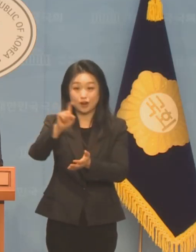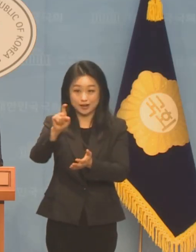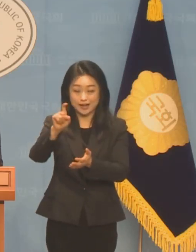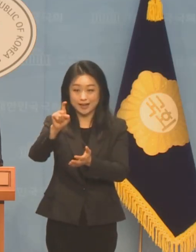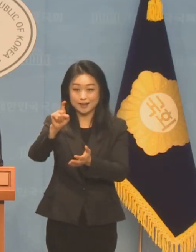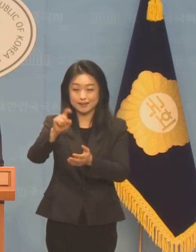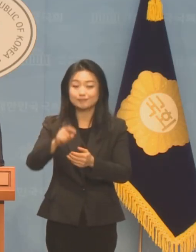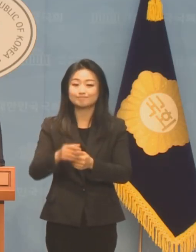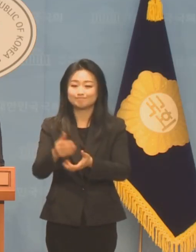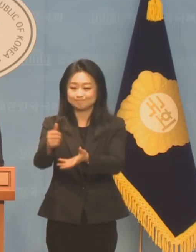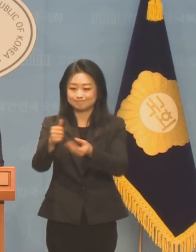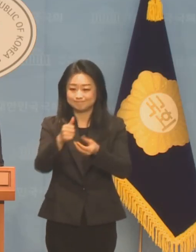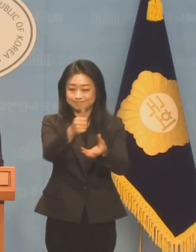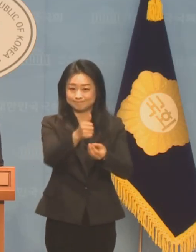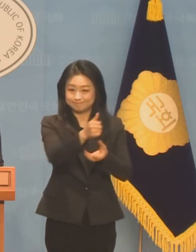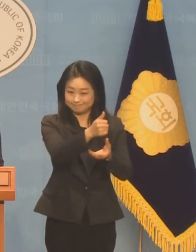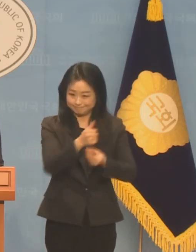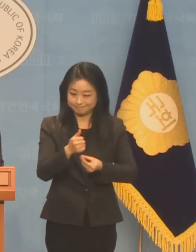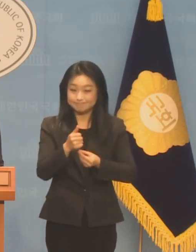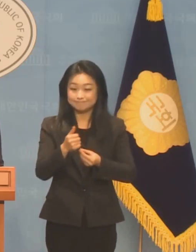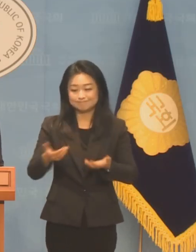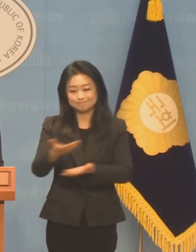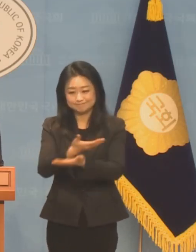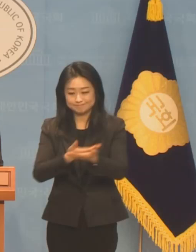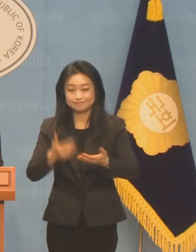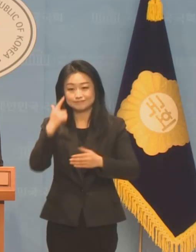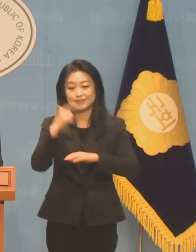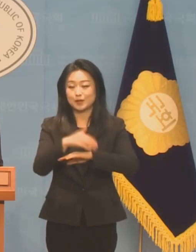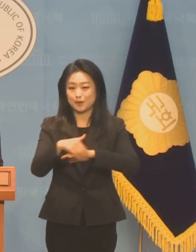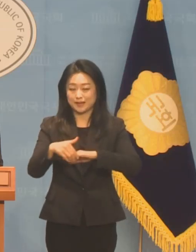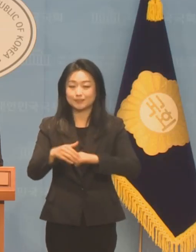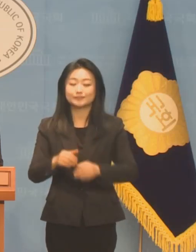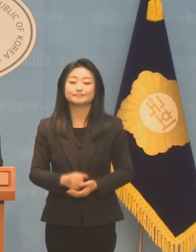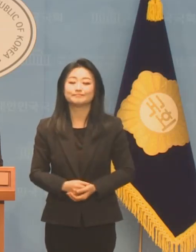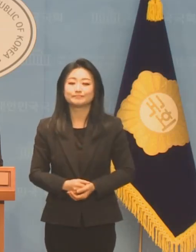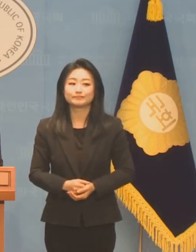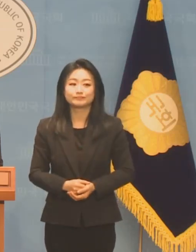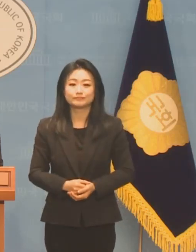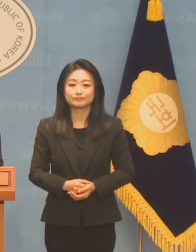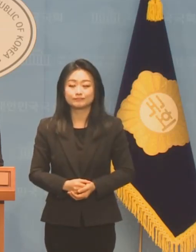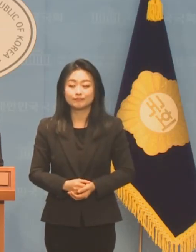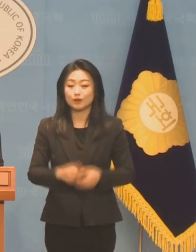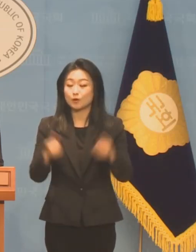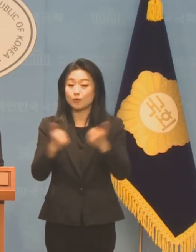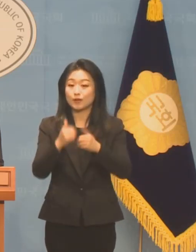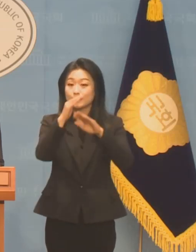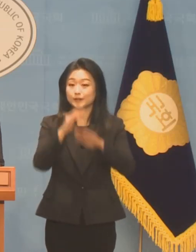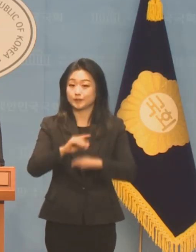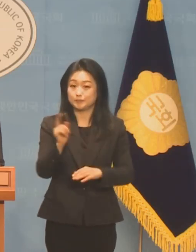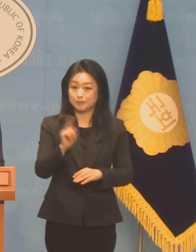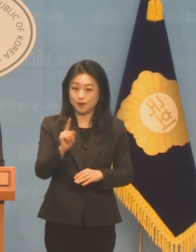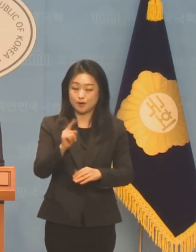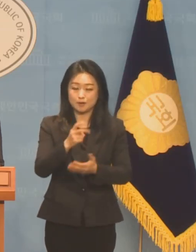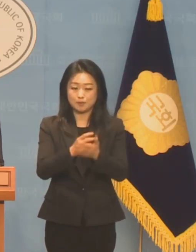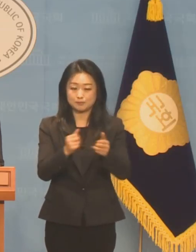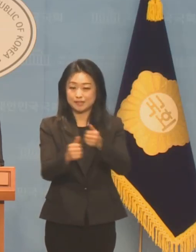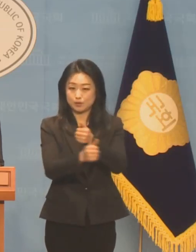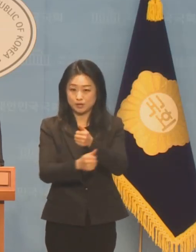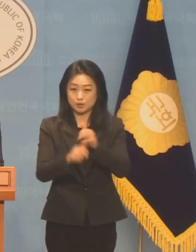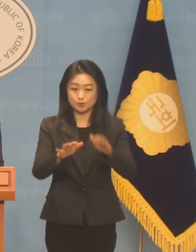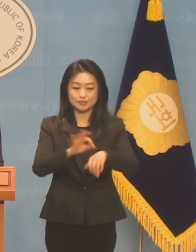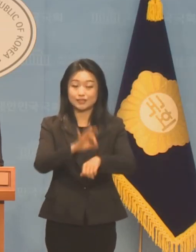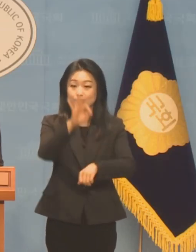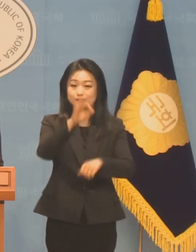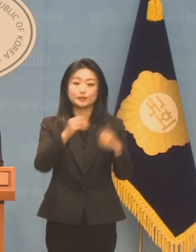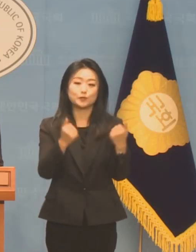초청으로 오찬을 주최할 예정입니다. 이번 주 위원회 회의 일정입니다. 법사위는 오늘 오전 10시